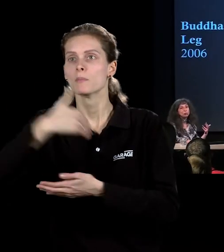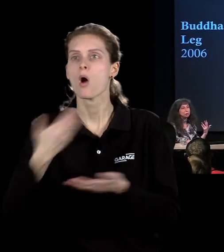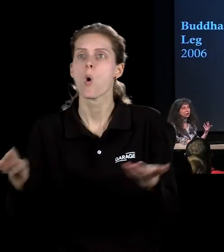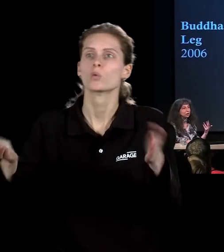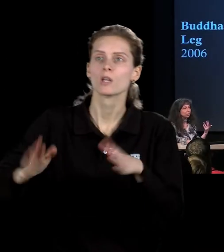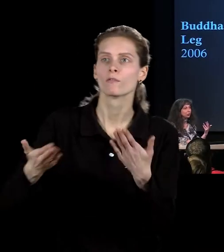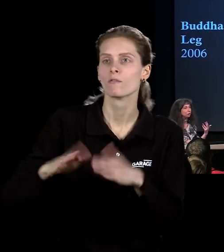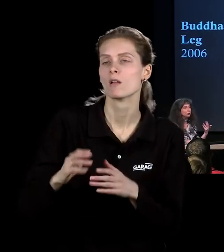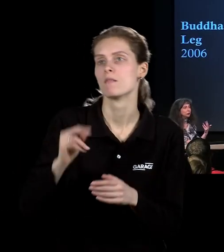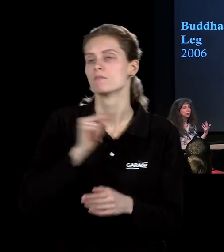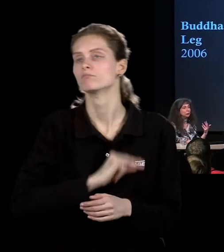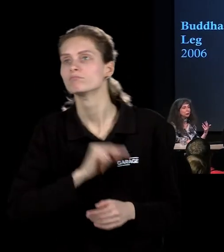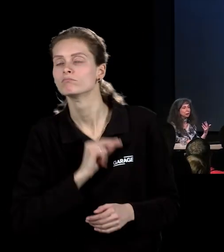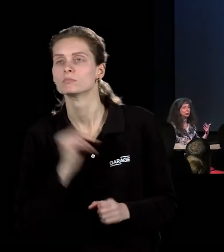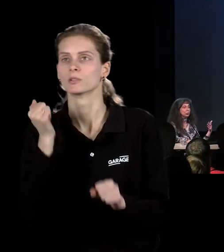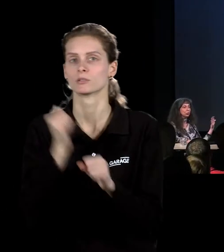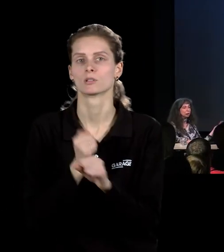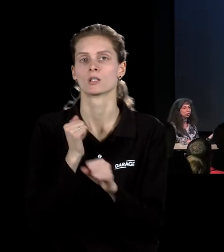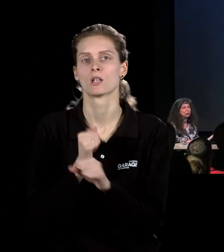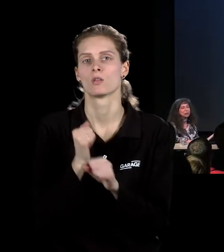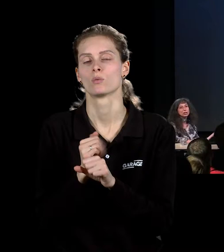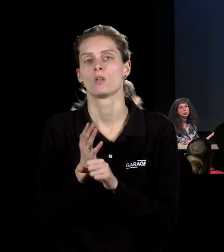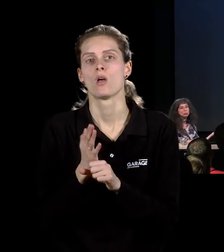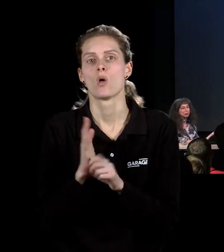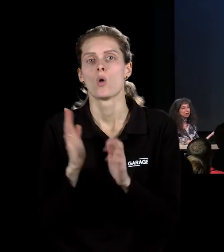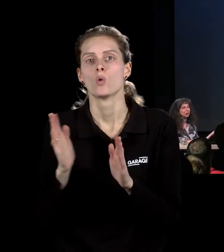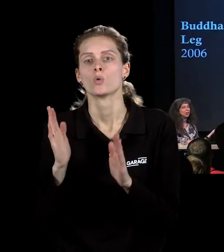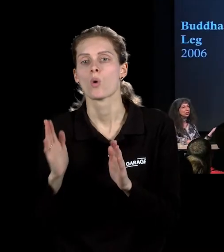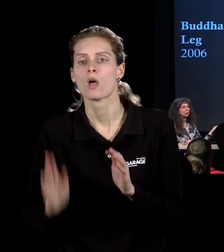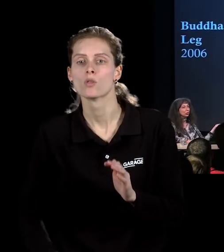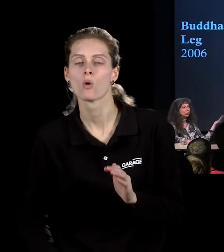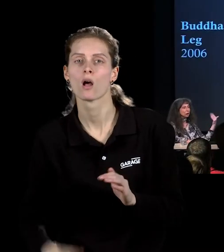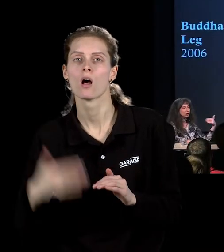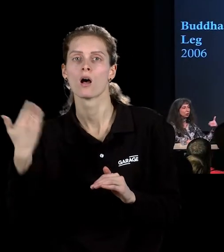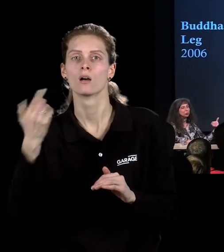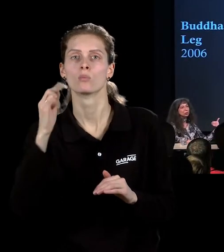фрагментами, с подобием этих фрагментов он создает там, только нога Будды,